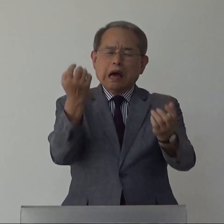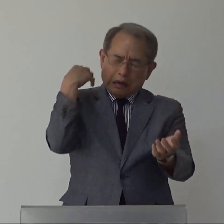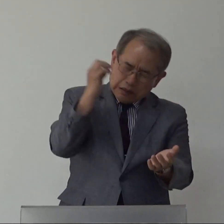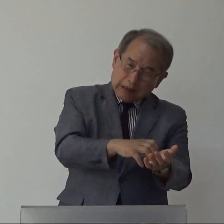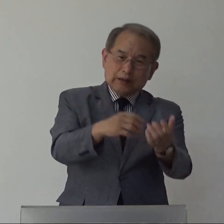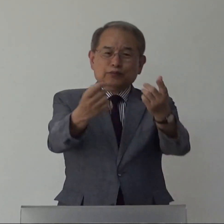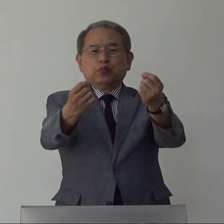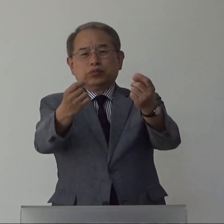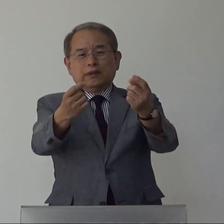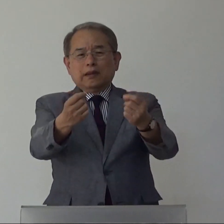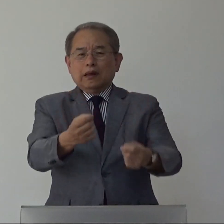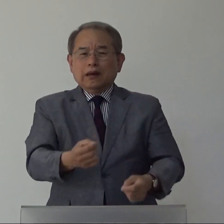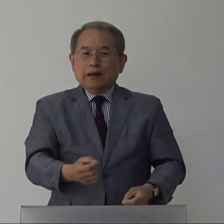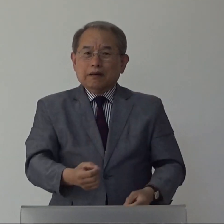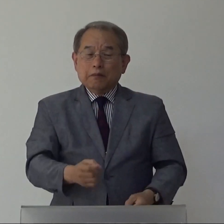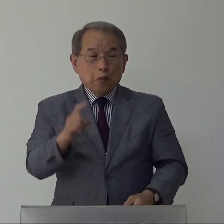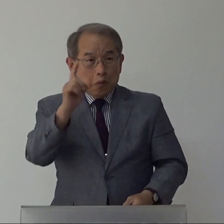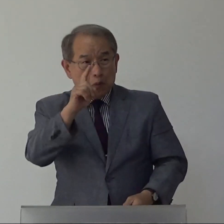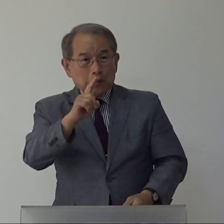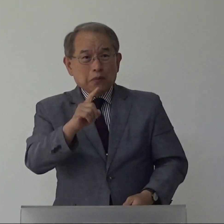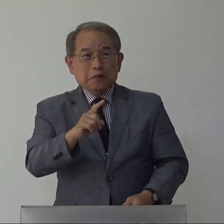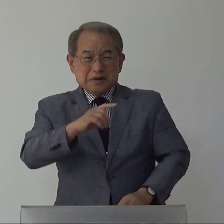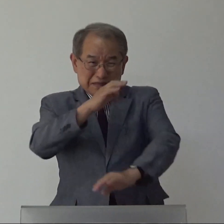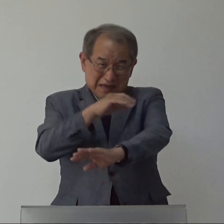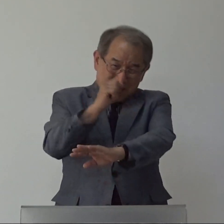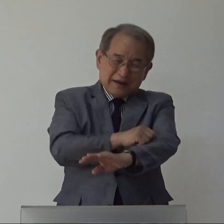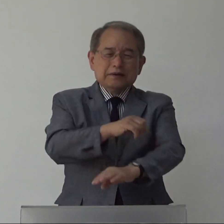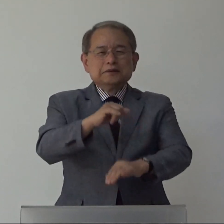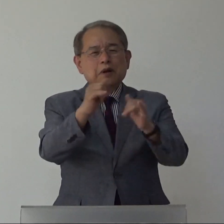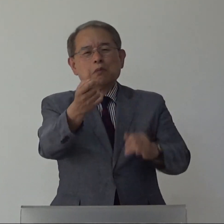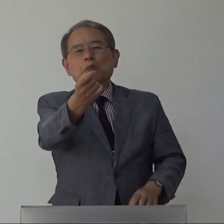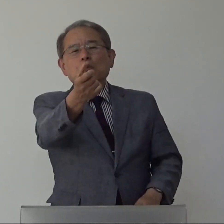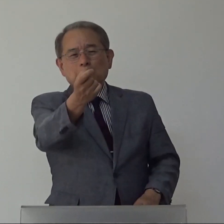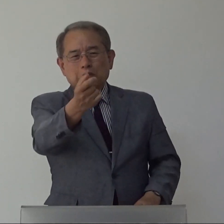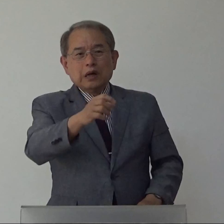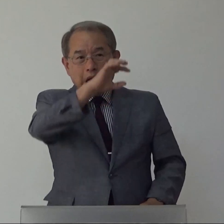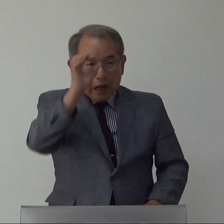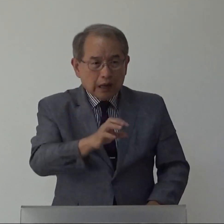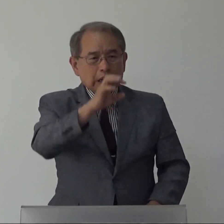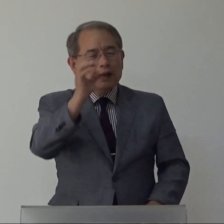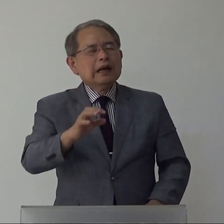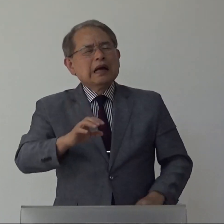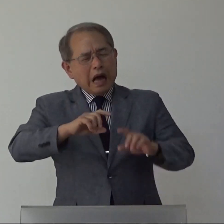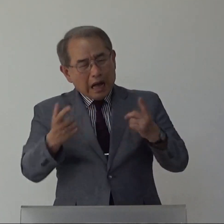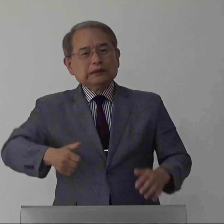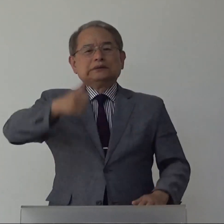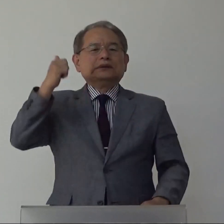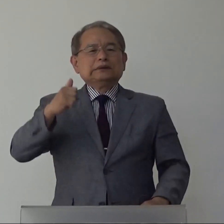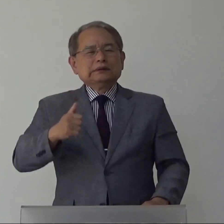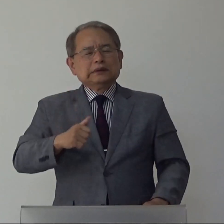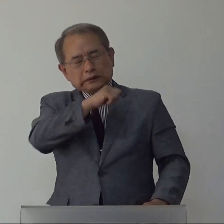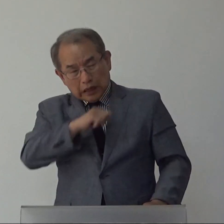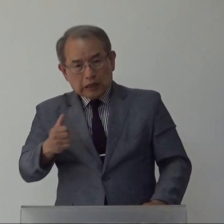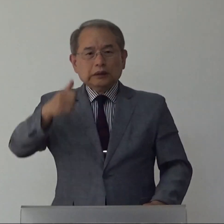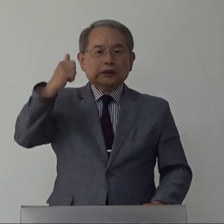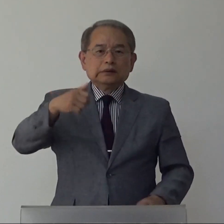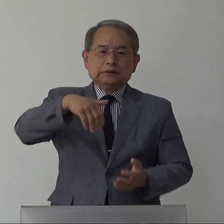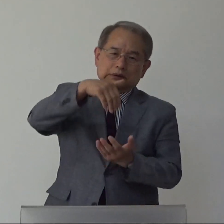사람과 결혼하는 게 낫겠어. 다른 사람을 찾는 게 낫겠어. 하지만 다른 사람도 또 다른 연약함이 있습니다.